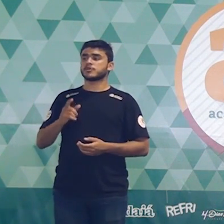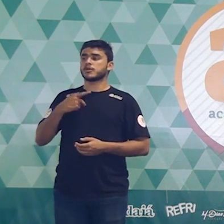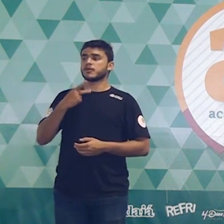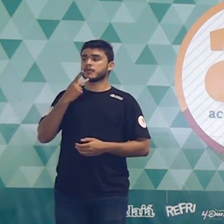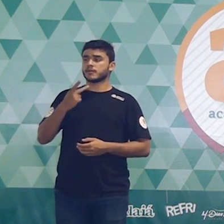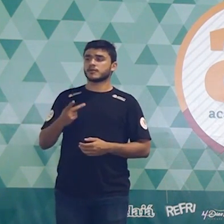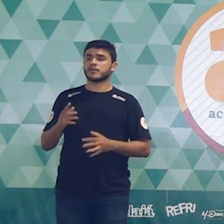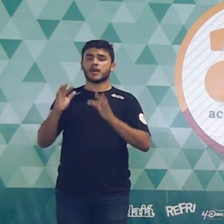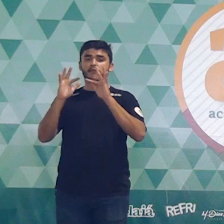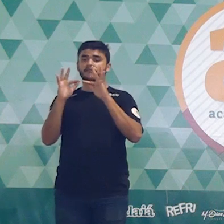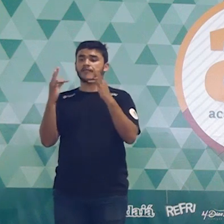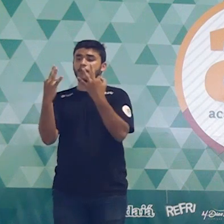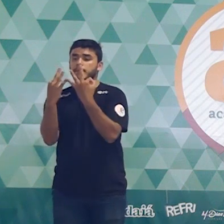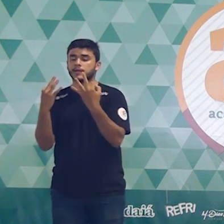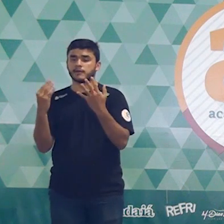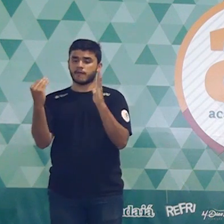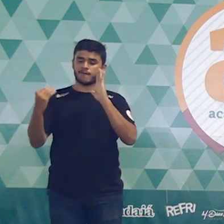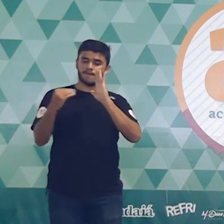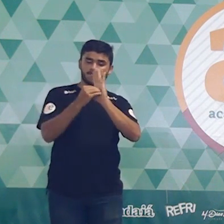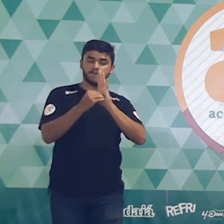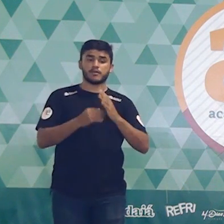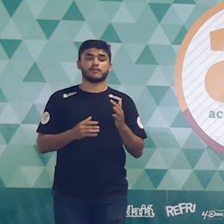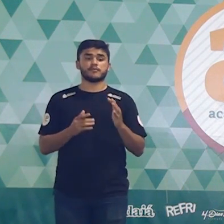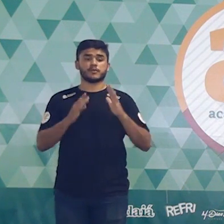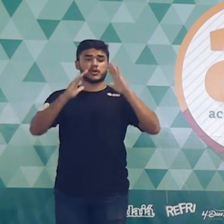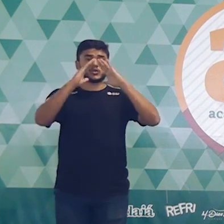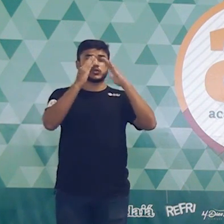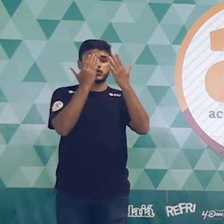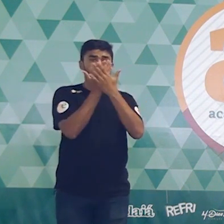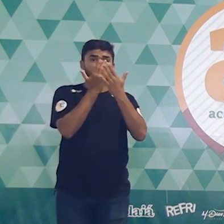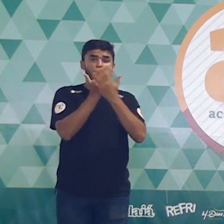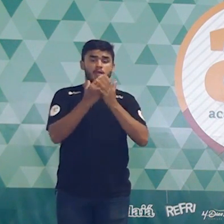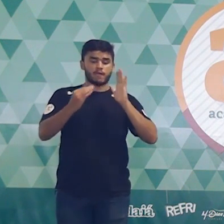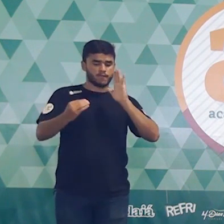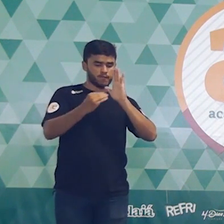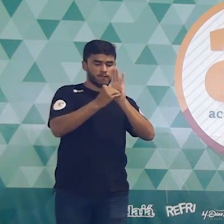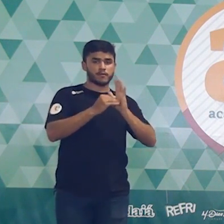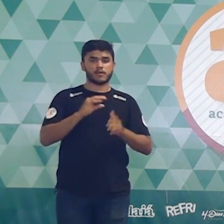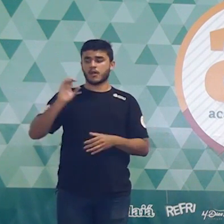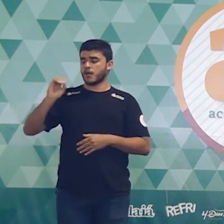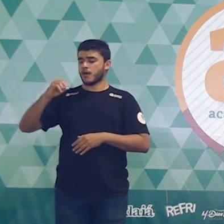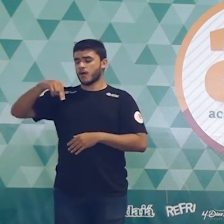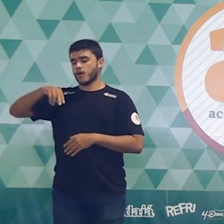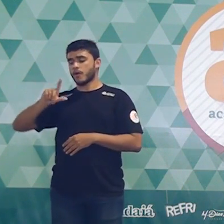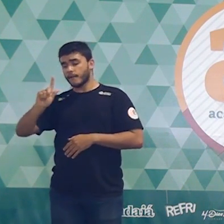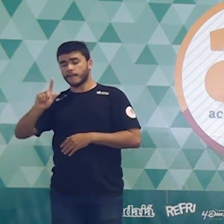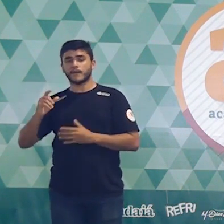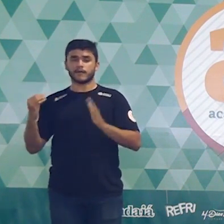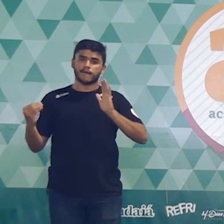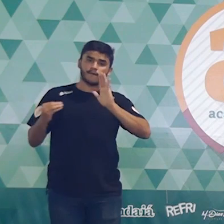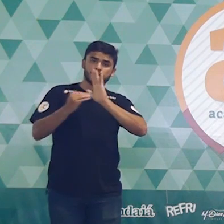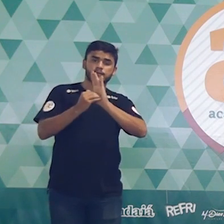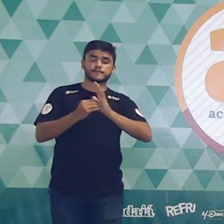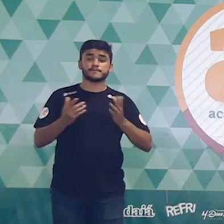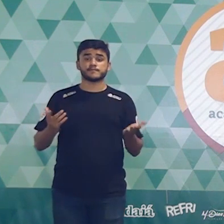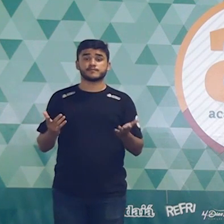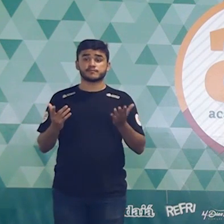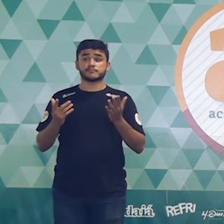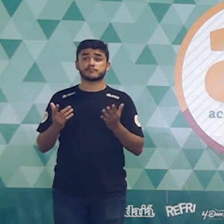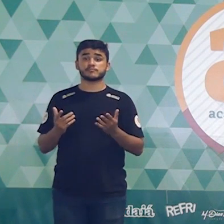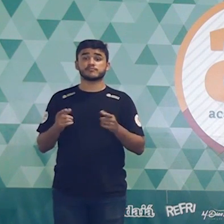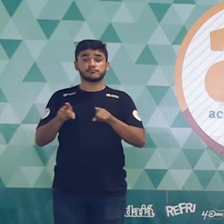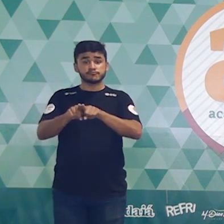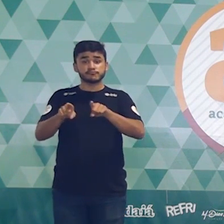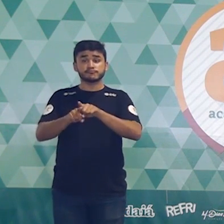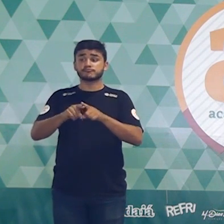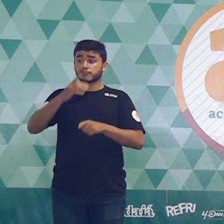costuma usar, as famílias, as escolas, as ONGs, setores da imprensa e principalmente os próprios